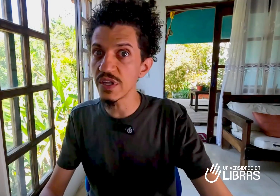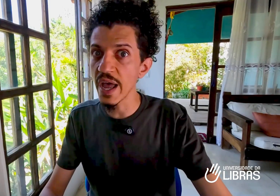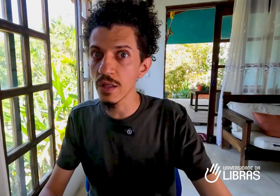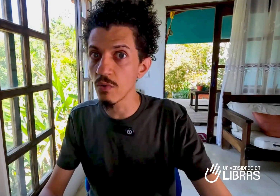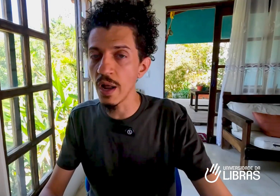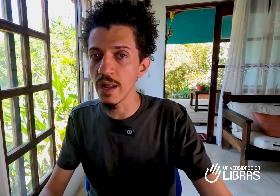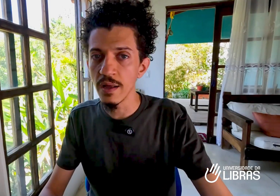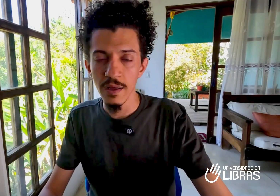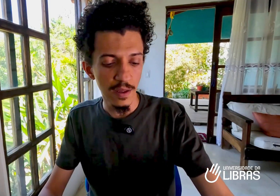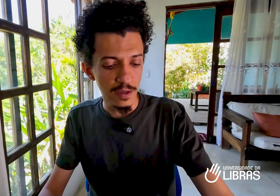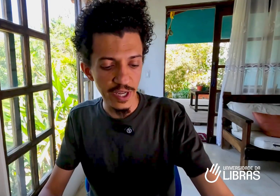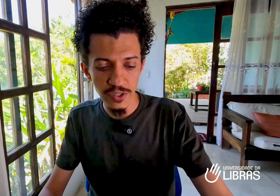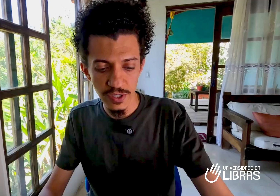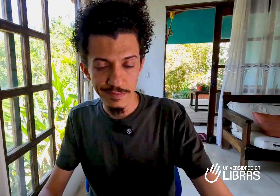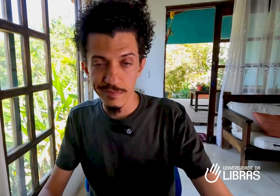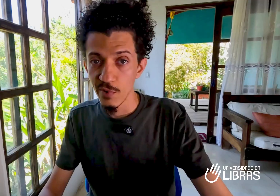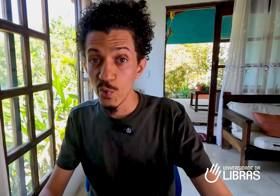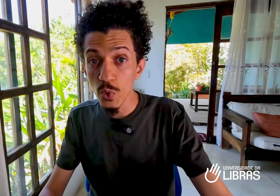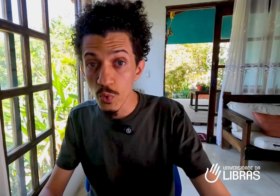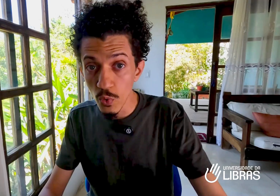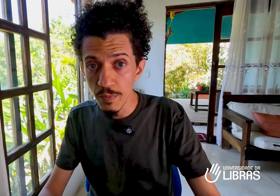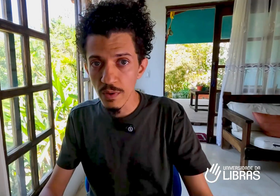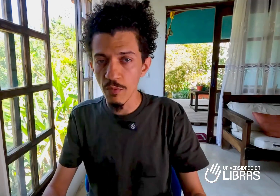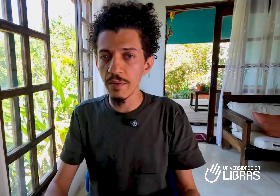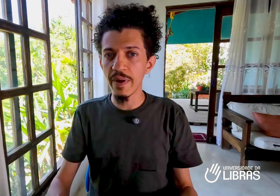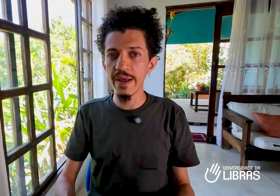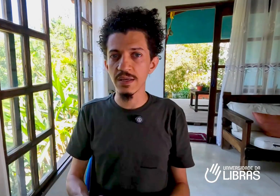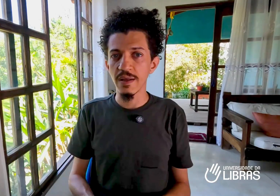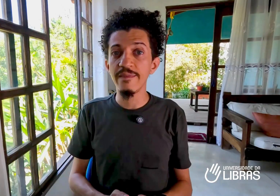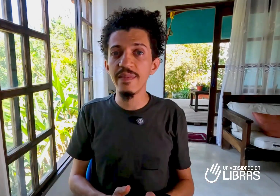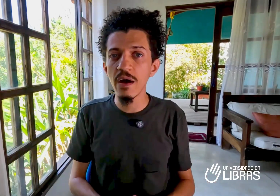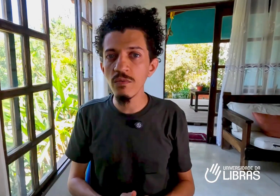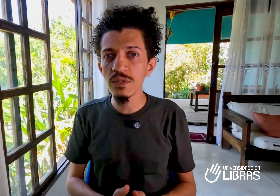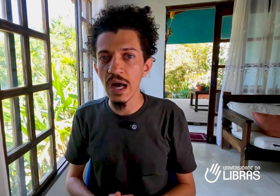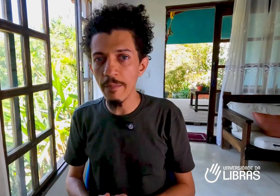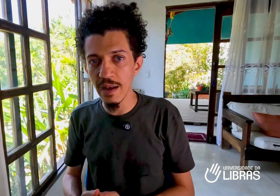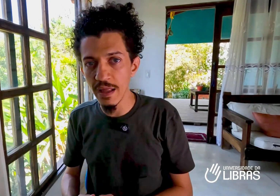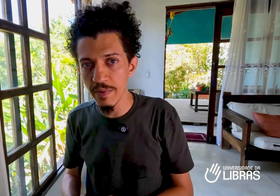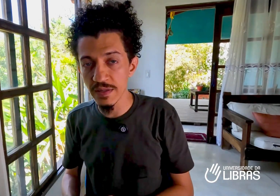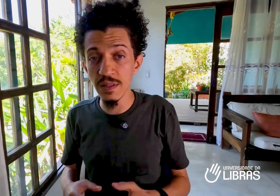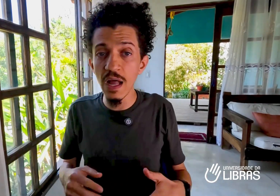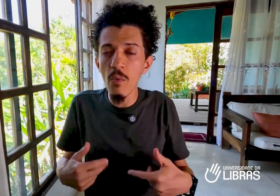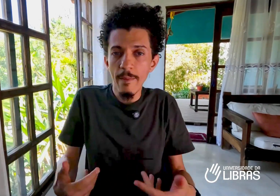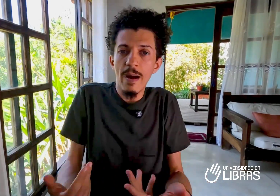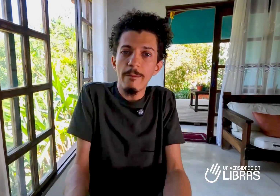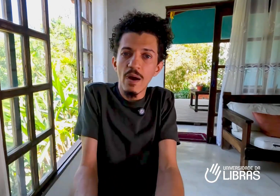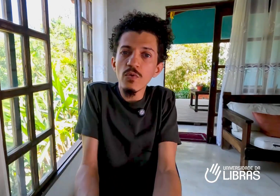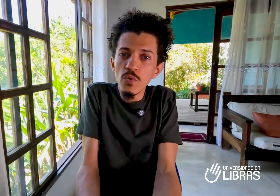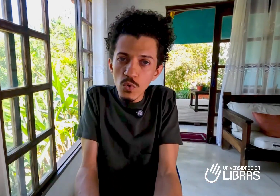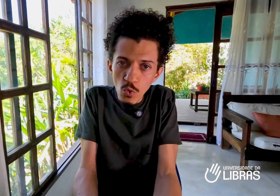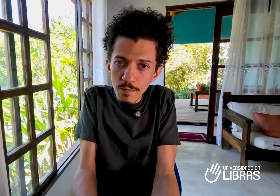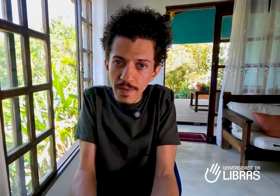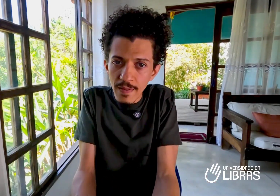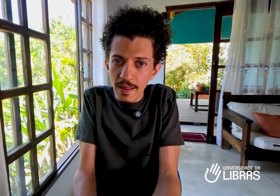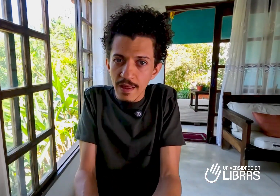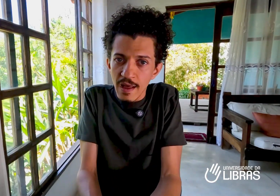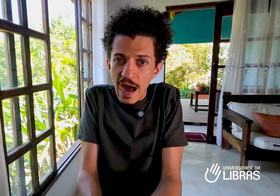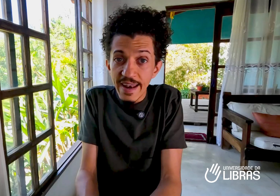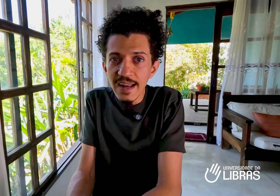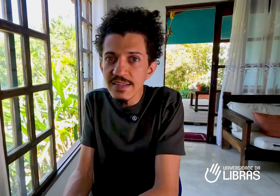certo. Olha, gente, o YouTube, como empresa, não sabe a Libras. Não é papel do YouTube analisar